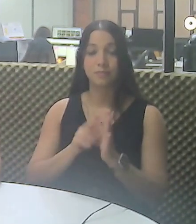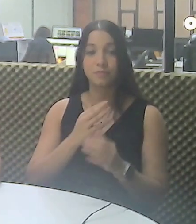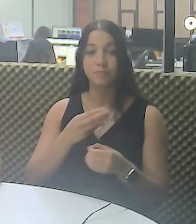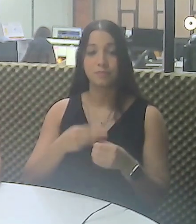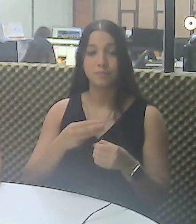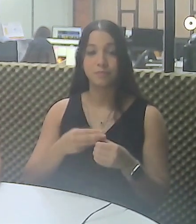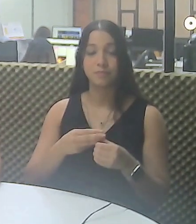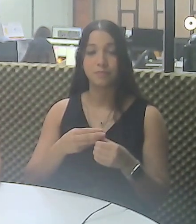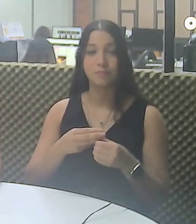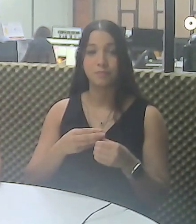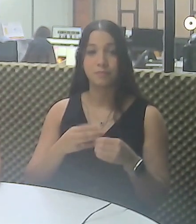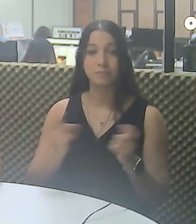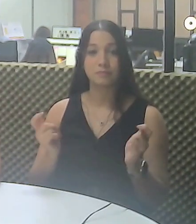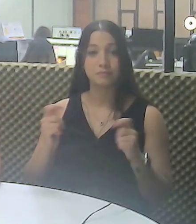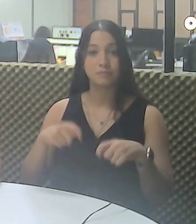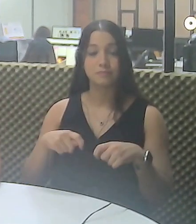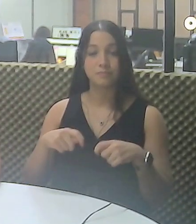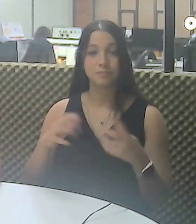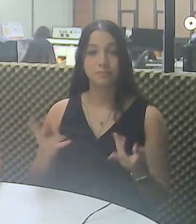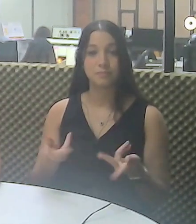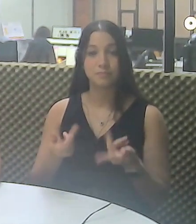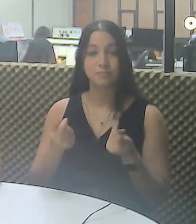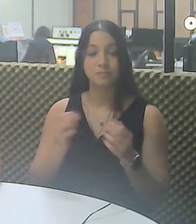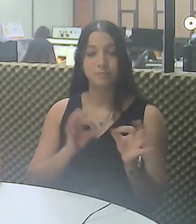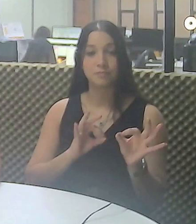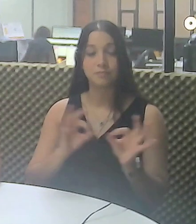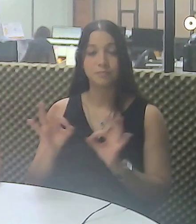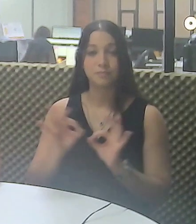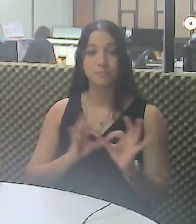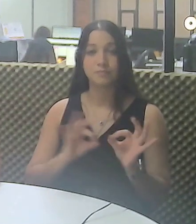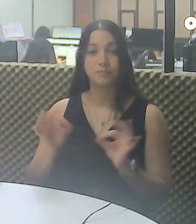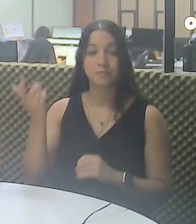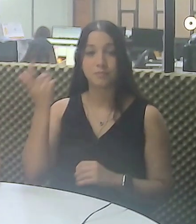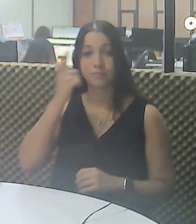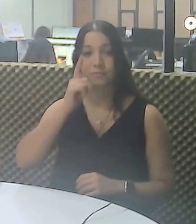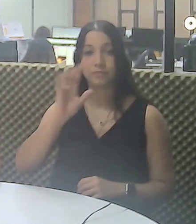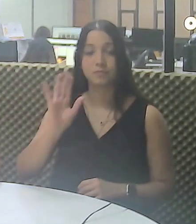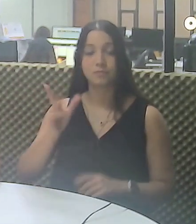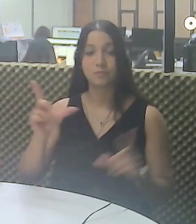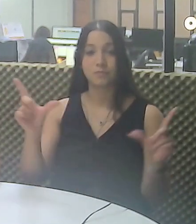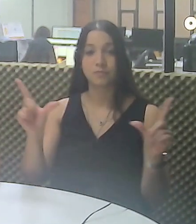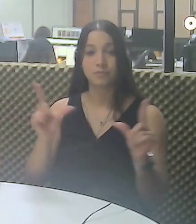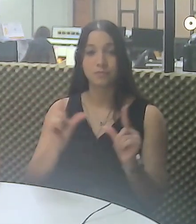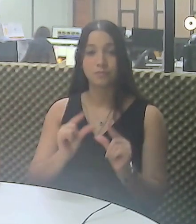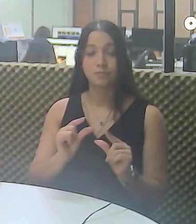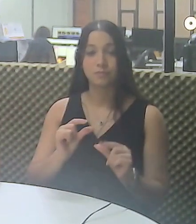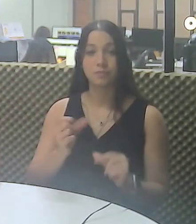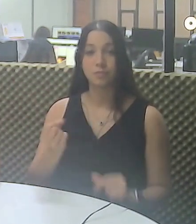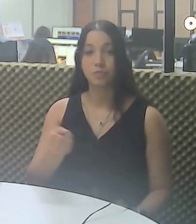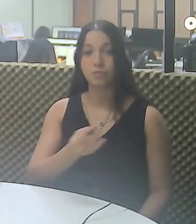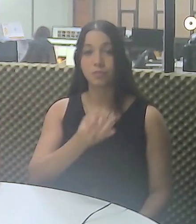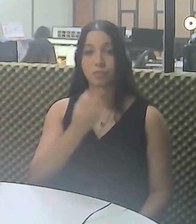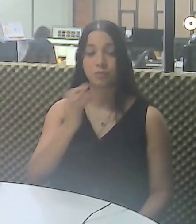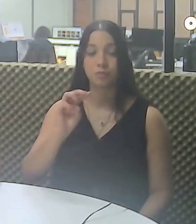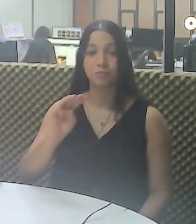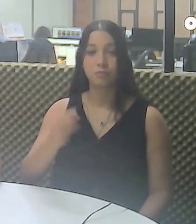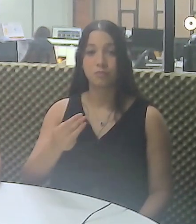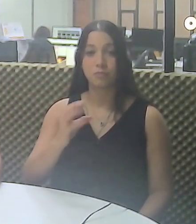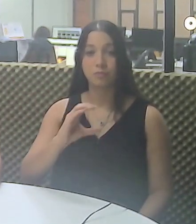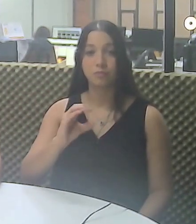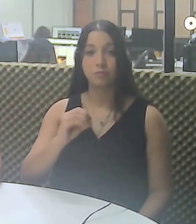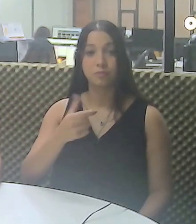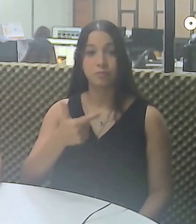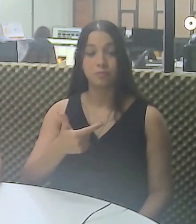públicos. A eficácia e eficiência do projeto já possibilitaram a redução da emissão de milhares de toneladas de gás